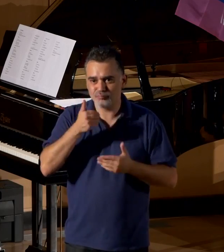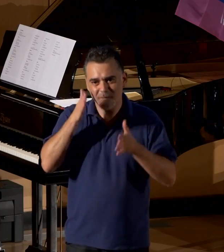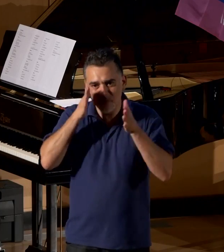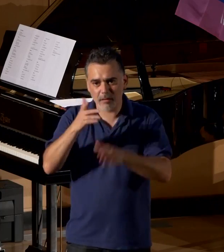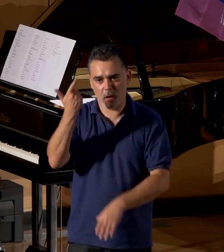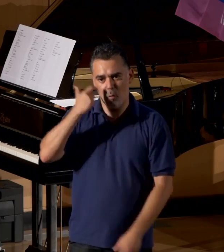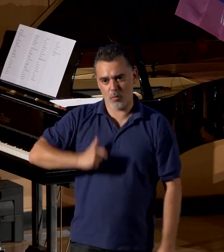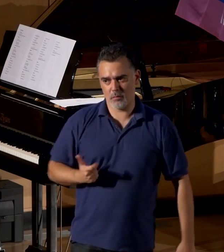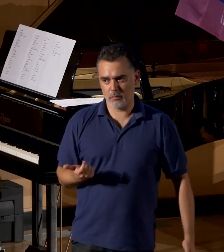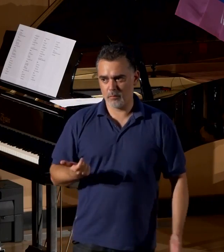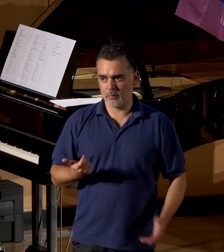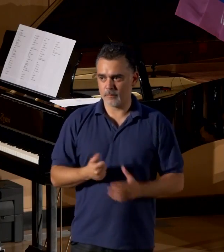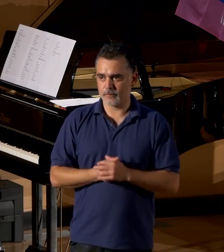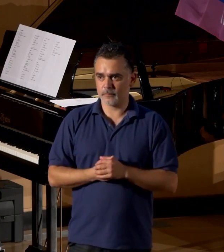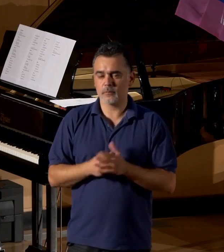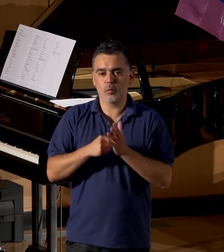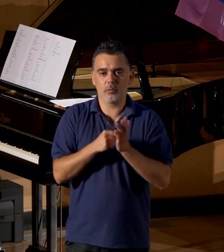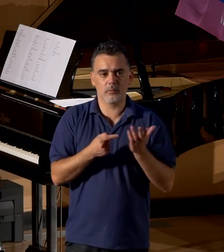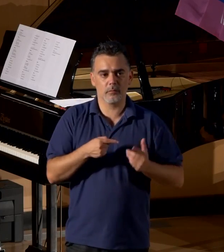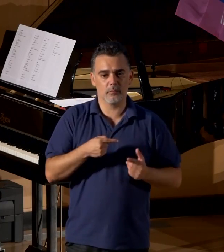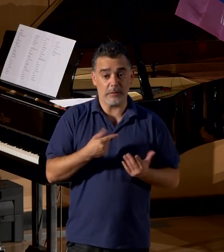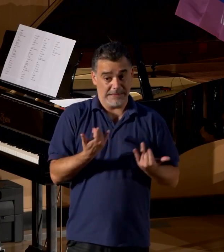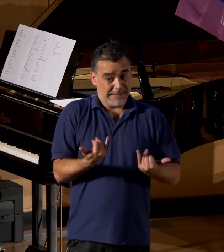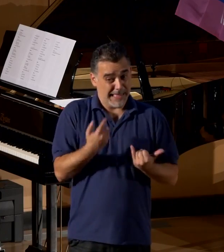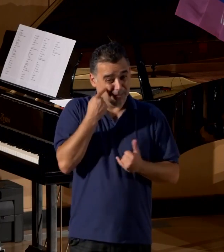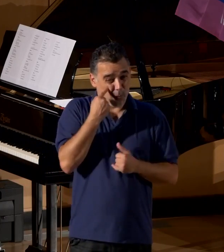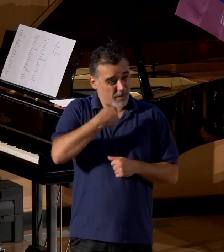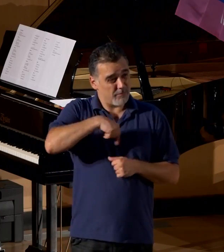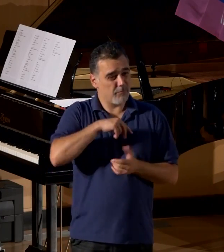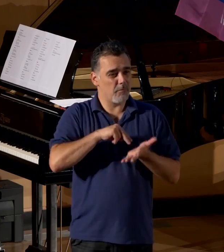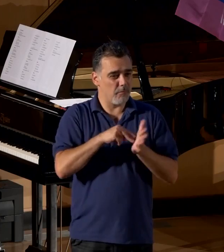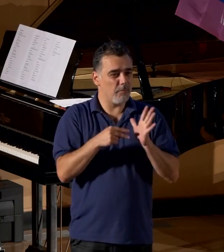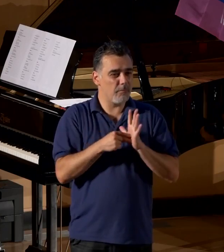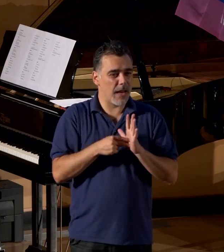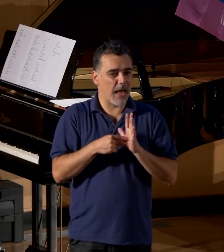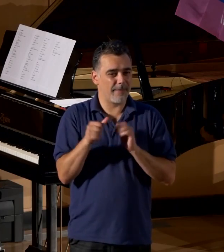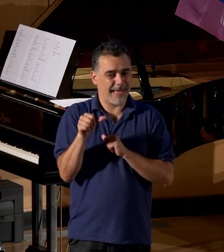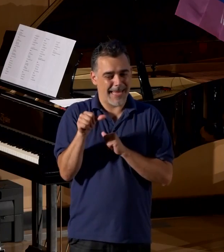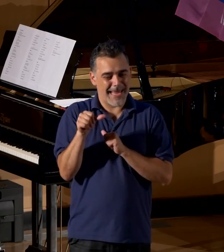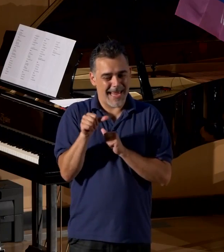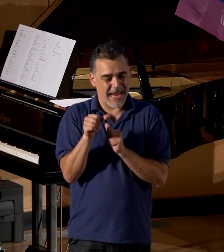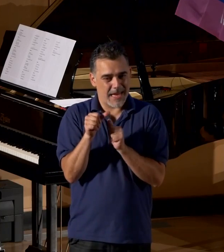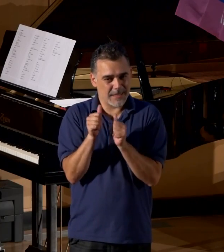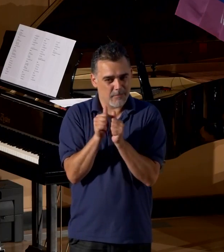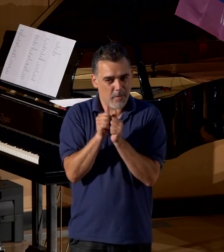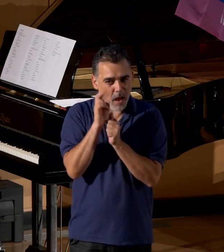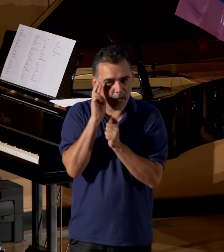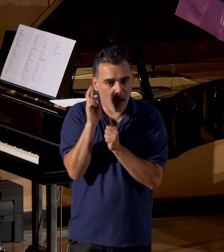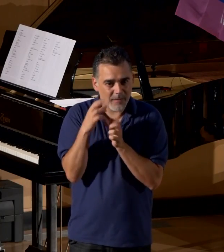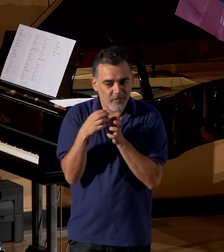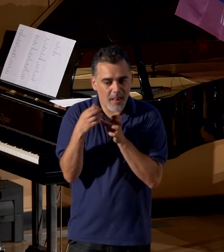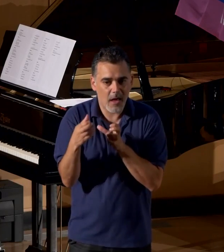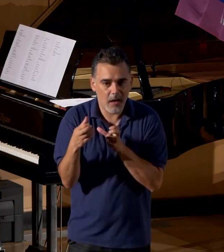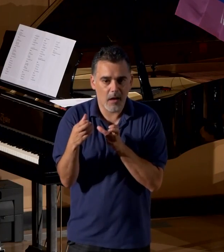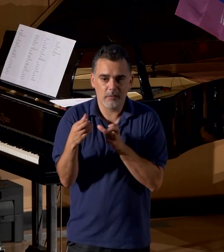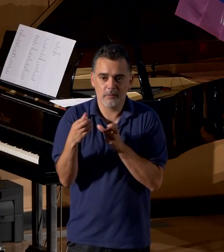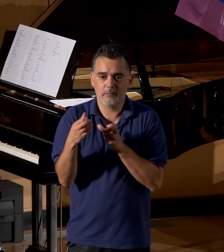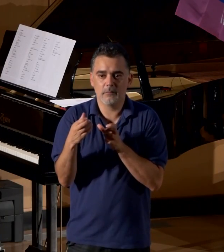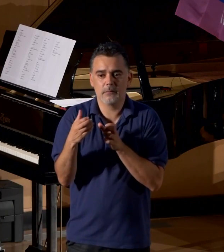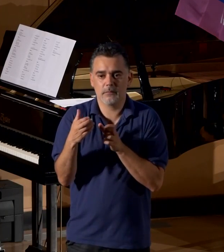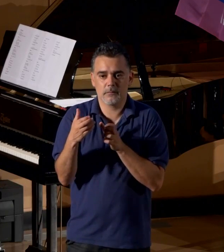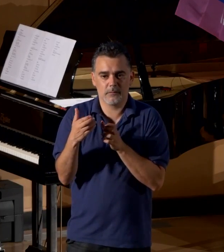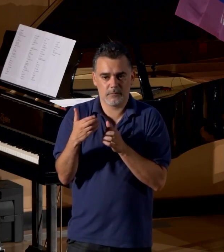aufzubringen, weil wir planen derzeit, den Nationalen AIDS-Beirat zunächst nicht zu verlängern in diesem Jahr.